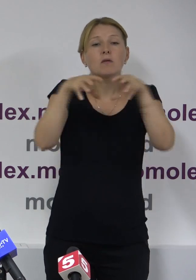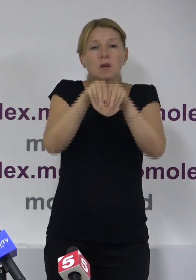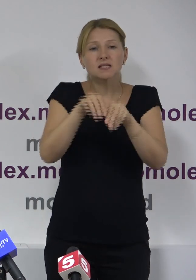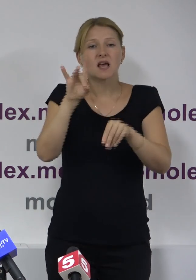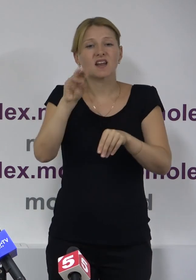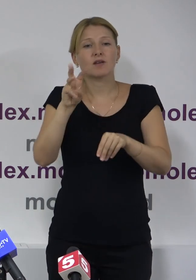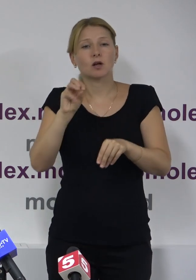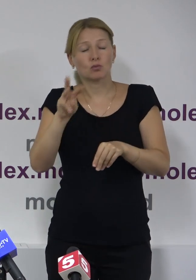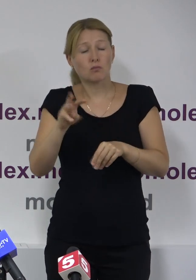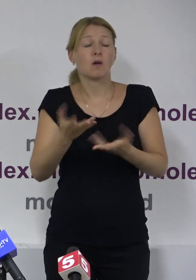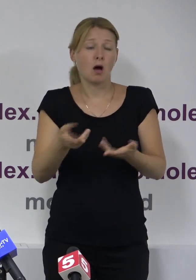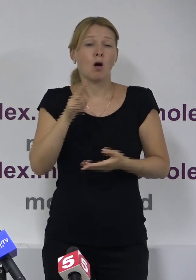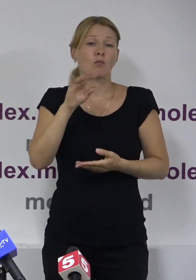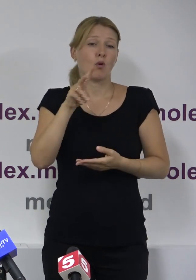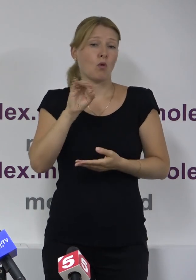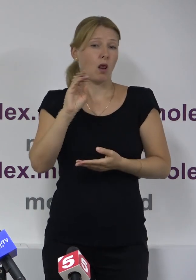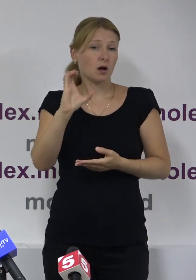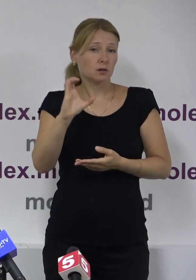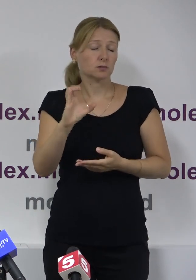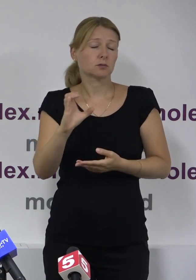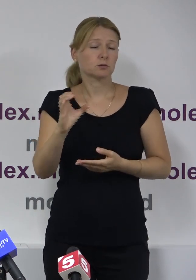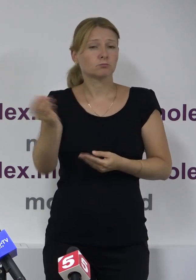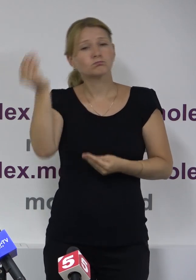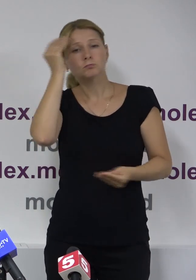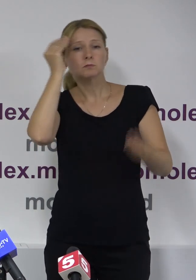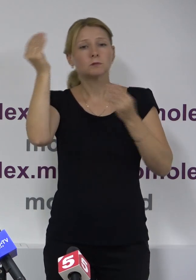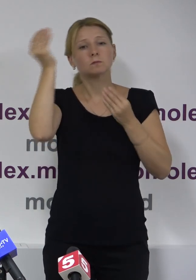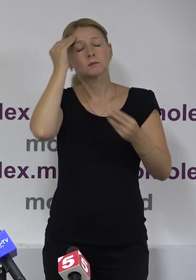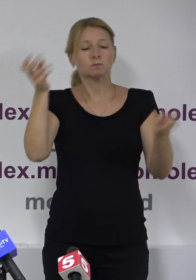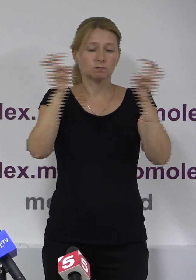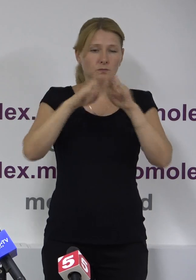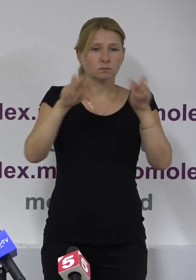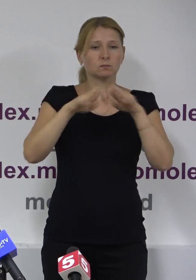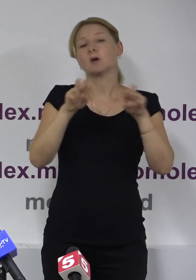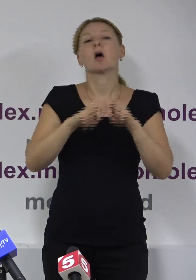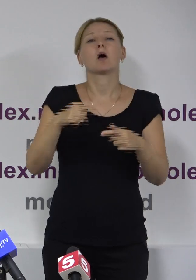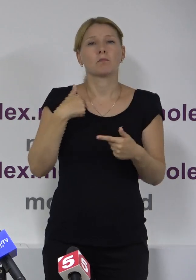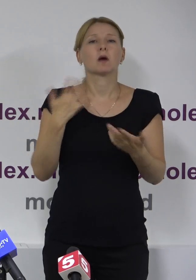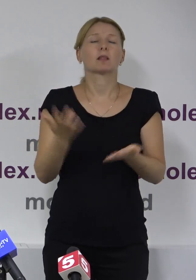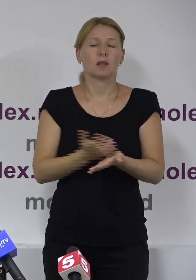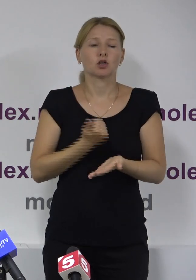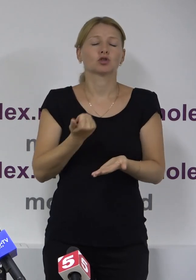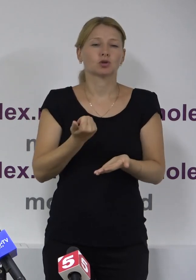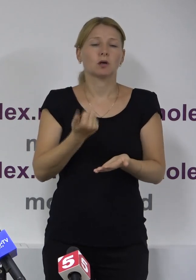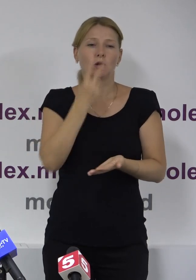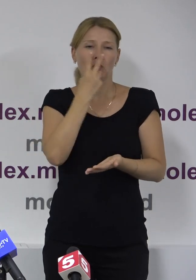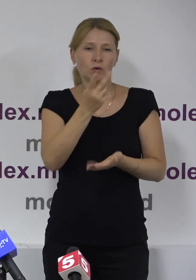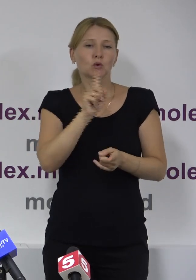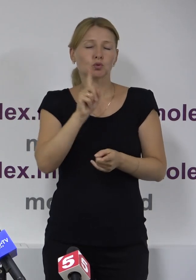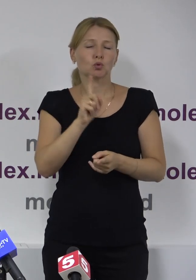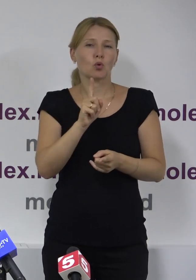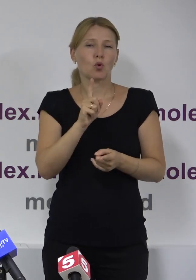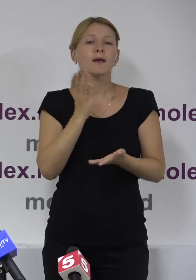Asociația Promolex s-a expus anterior asupra acestui subiect și respectiv am reiterat și de această dată punctul de